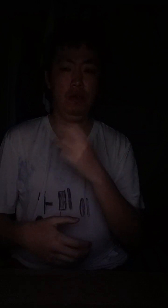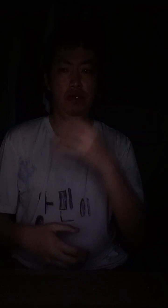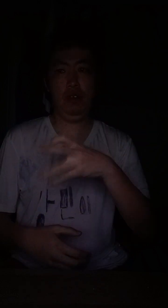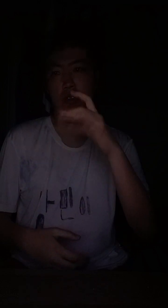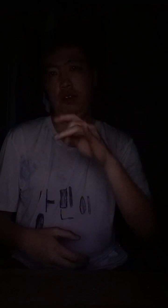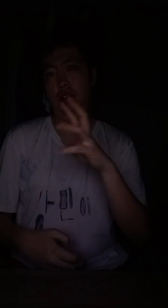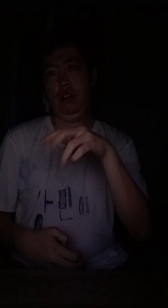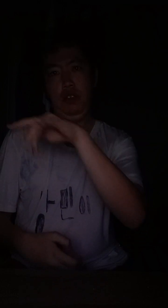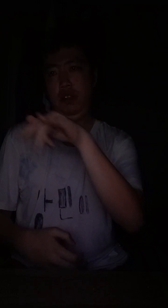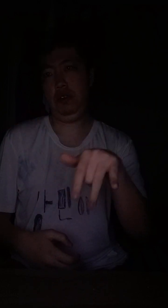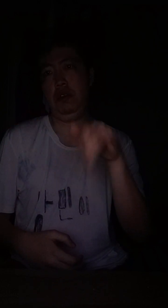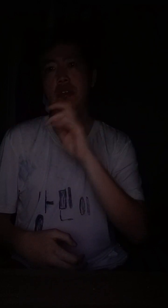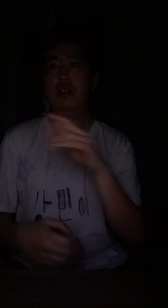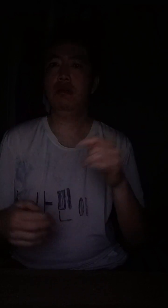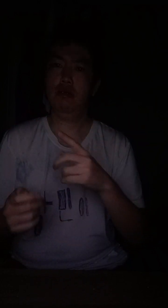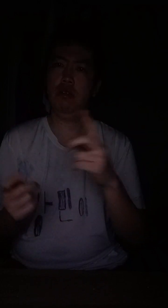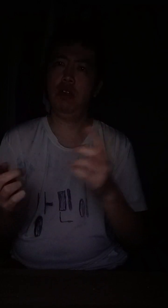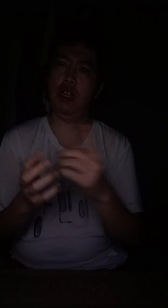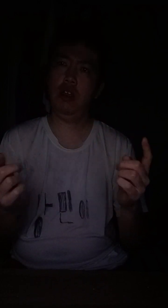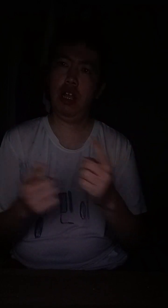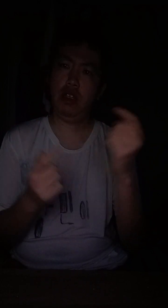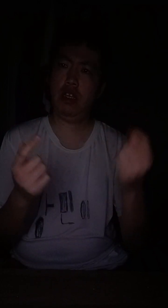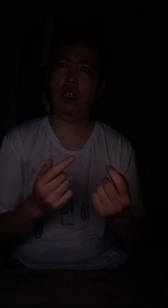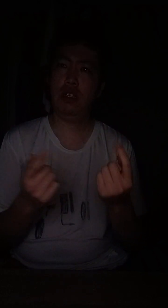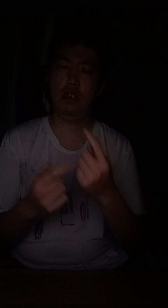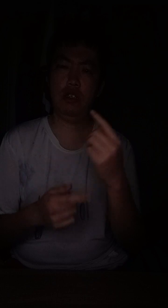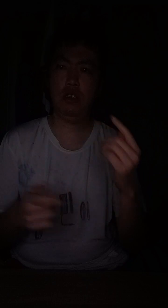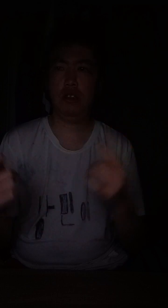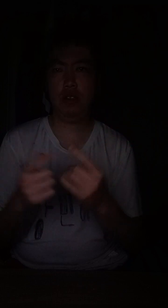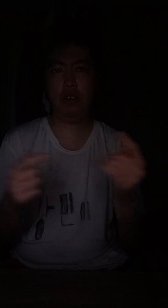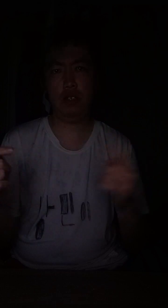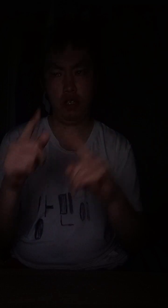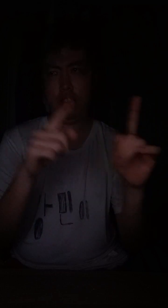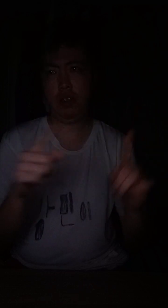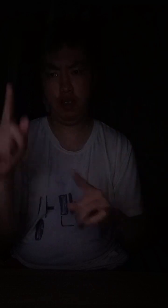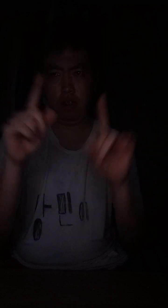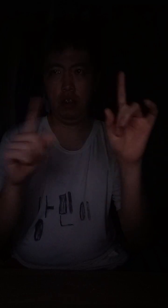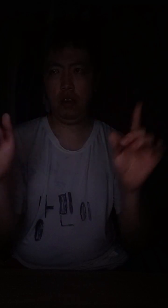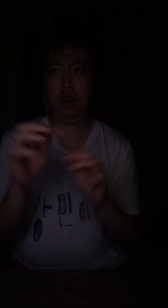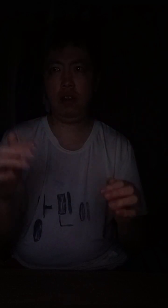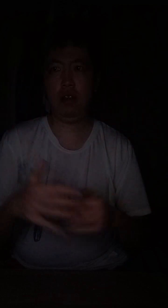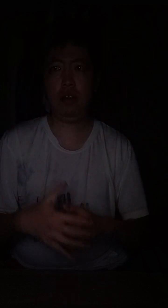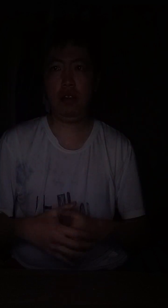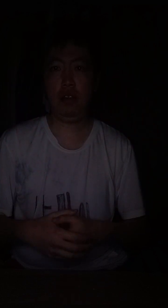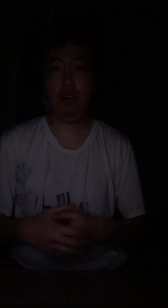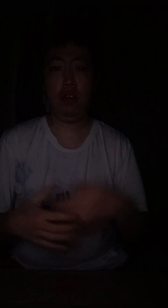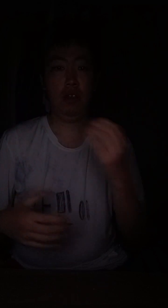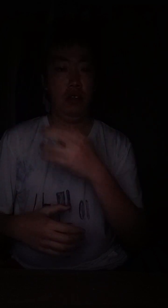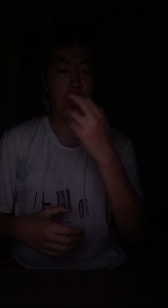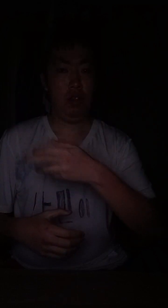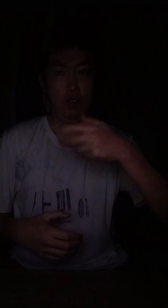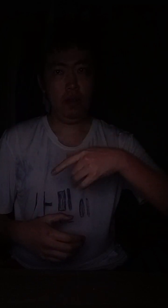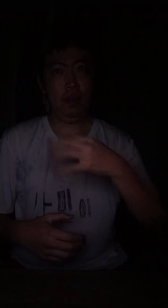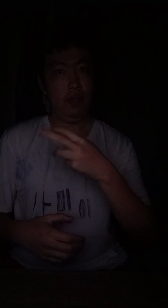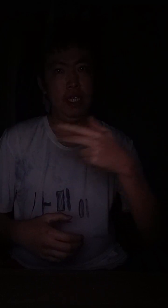신청을 기각하면서 KBS 사장 임명 절차는 정상적으로 진행될 것으로 보입니다. 앞서 국회 과방위는 지난